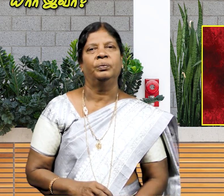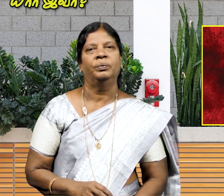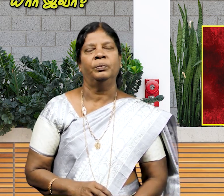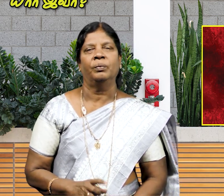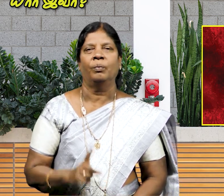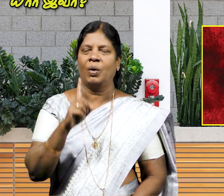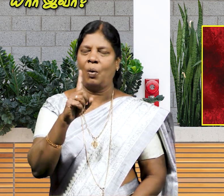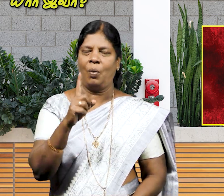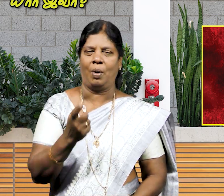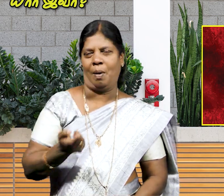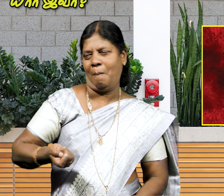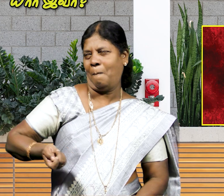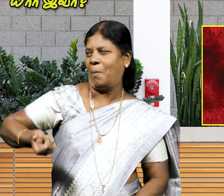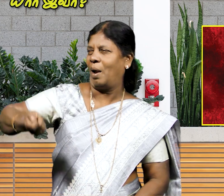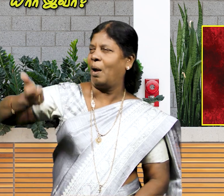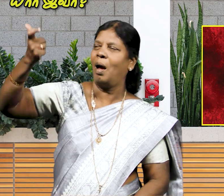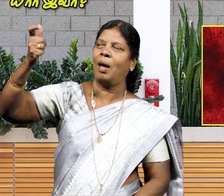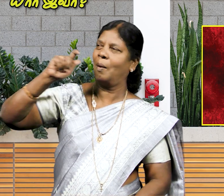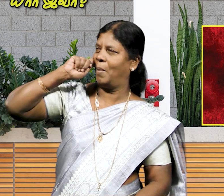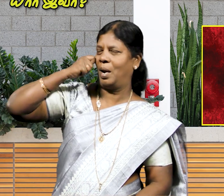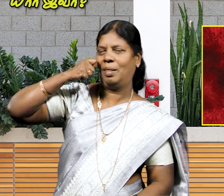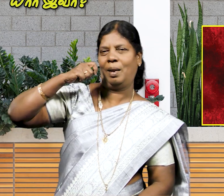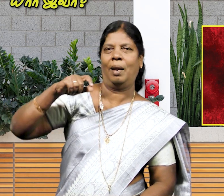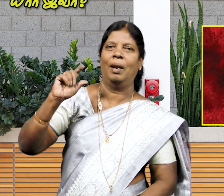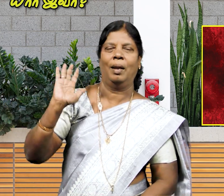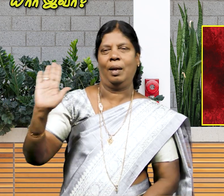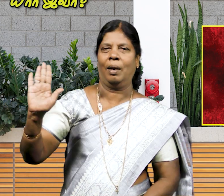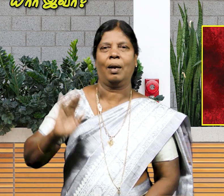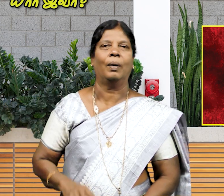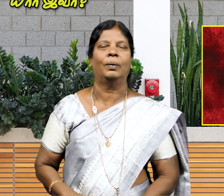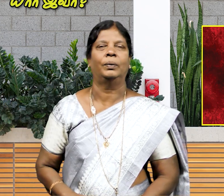ஒரு பணம் படைத்த மனிதனை பொறுத்த மட்டிலே